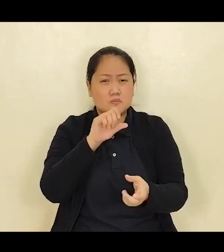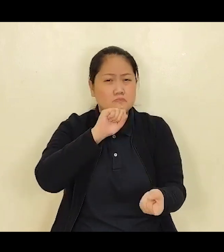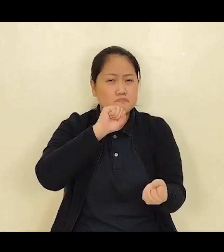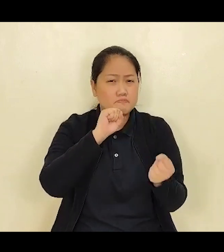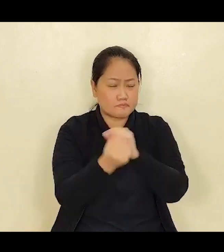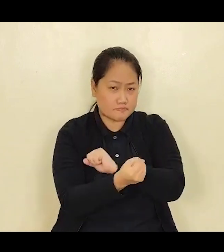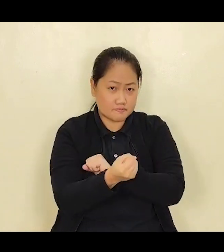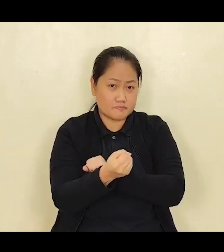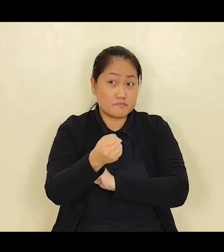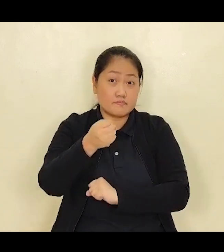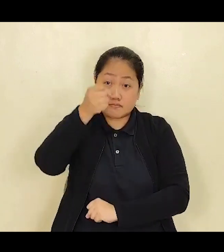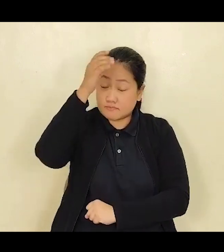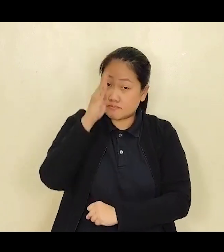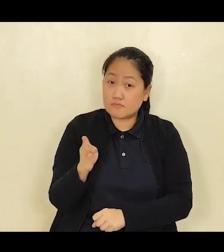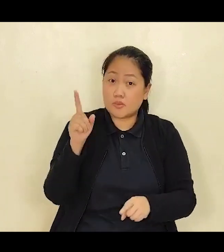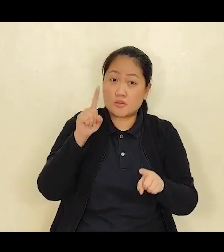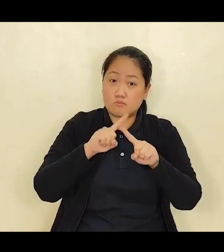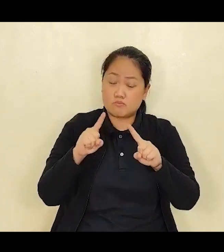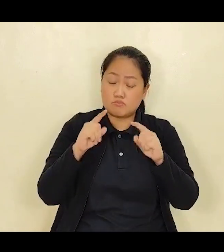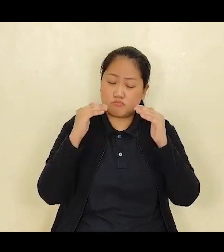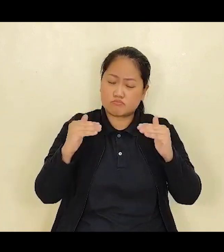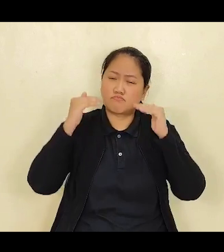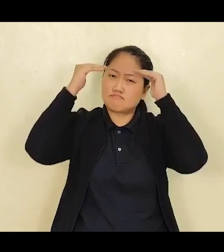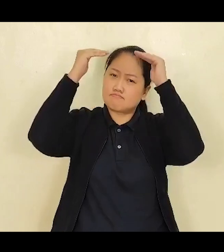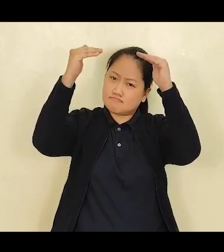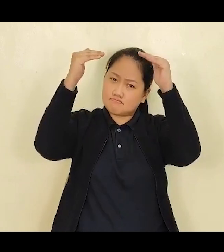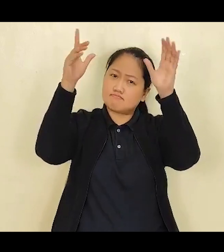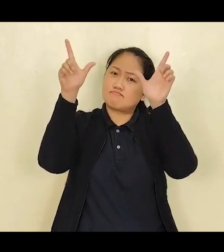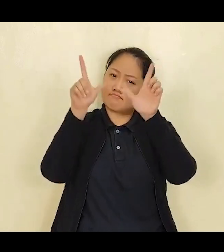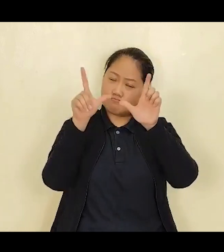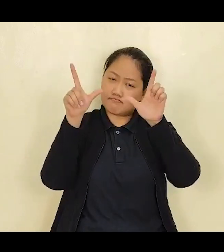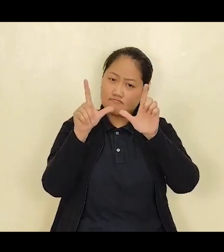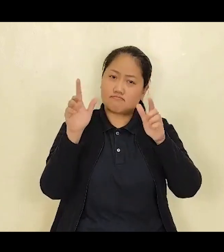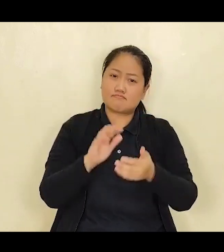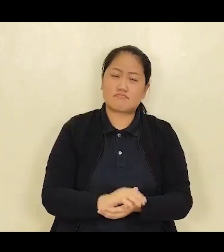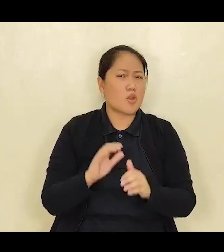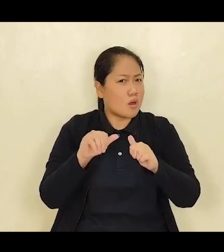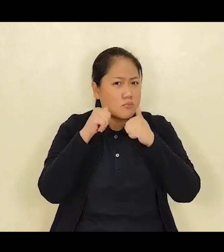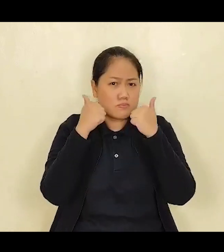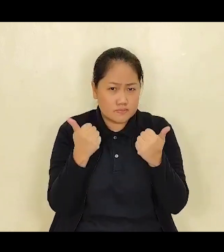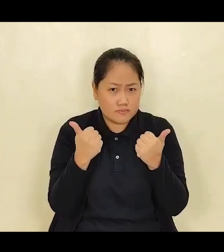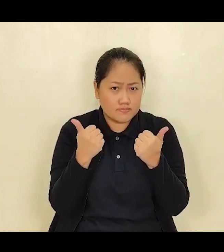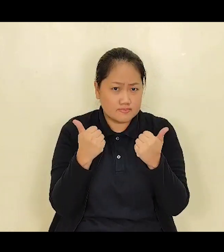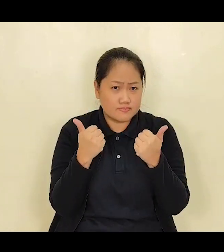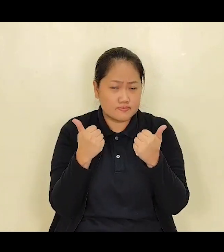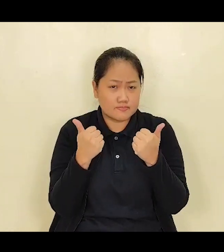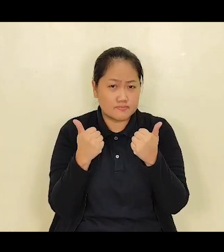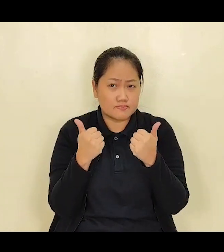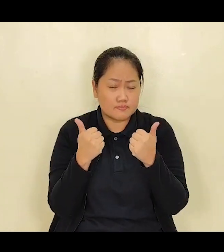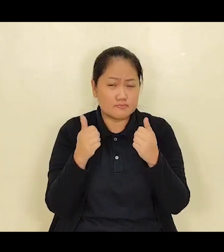ito binago ng ating Panginoon, kundi pinataas ng antas. Sa panang